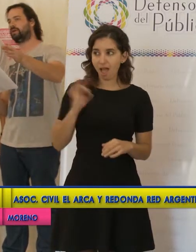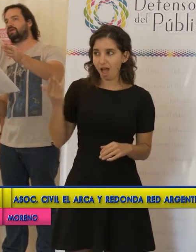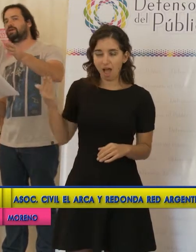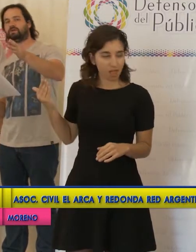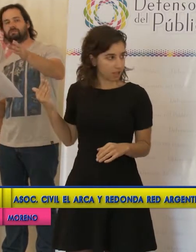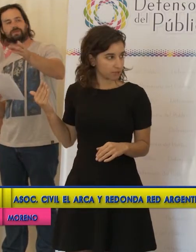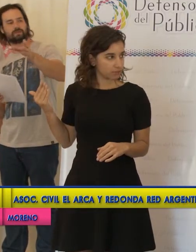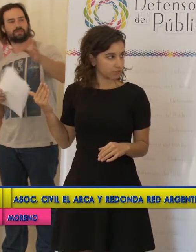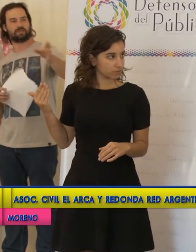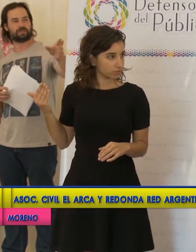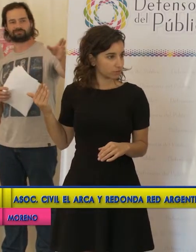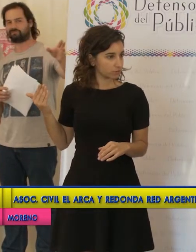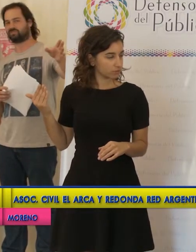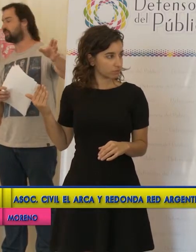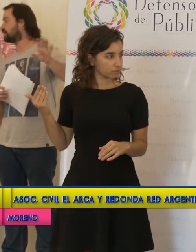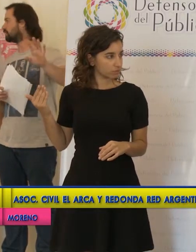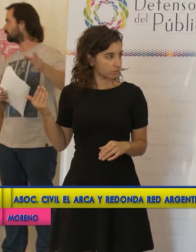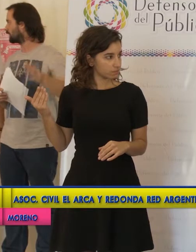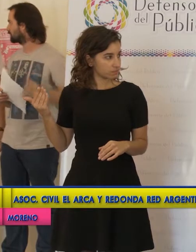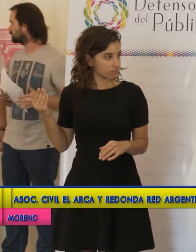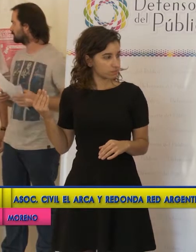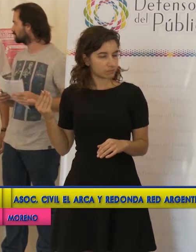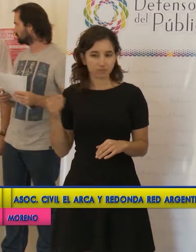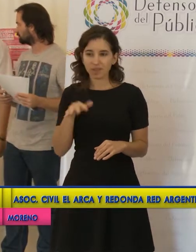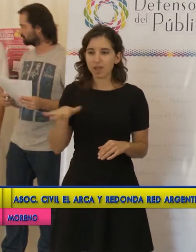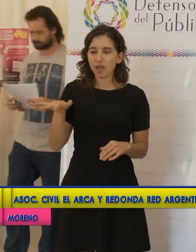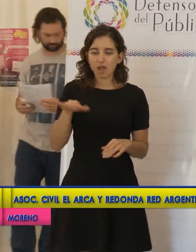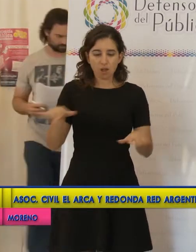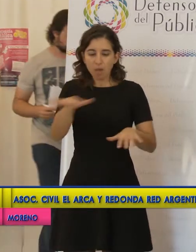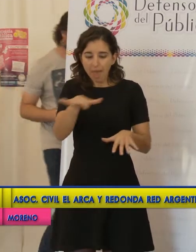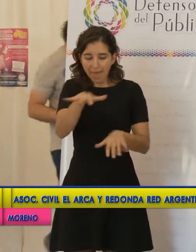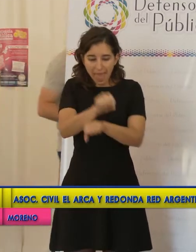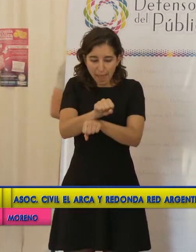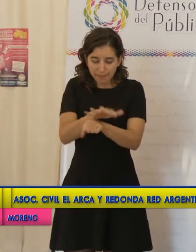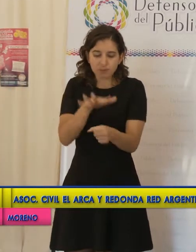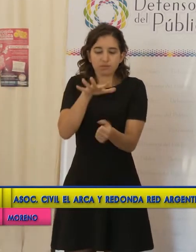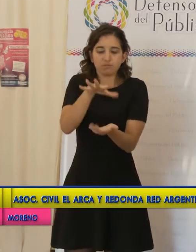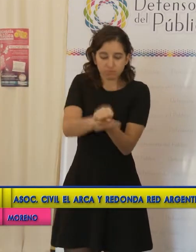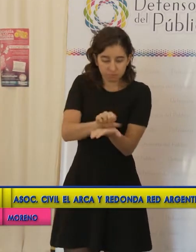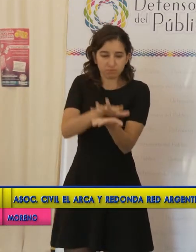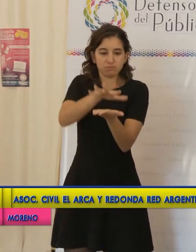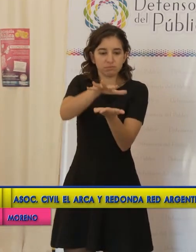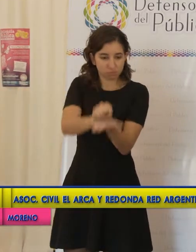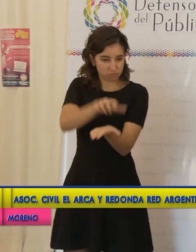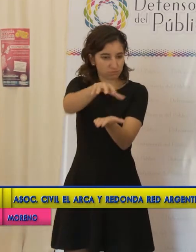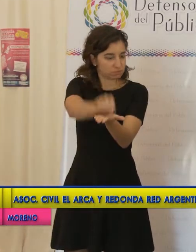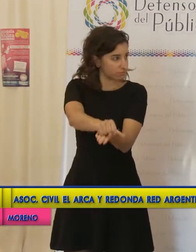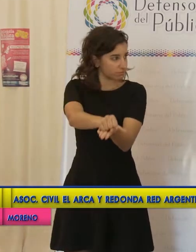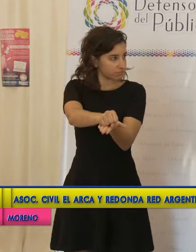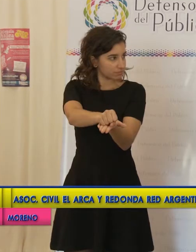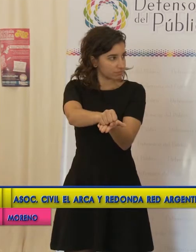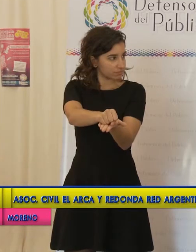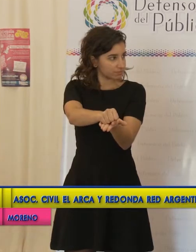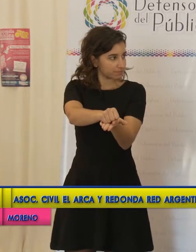años siempre decimos que los lugares se conquistan, ¿no? Que no están asignados. Y parece que